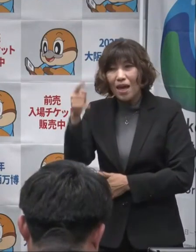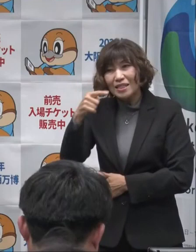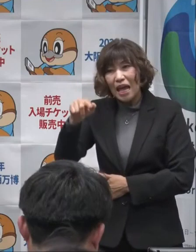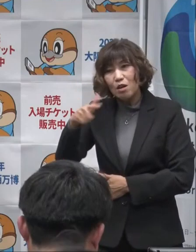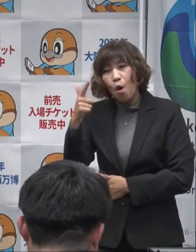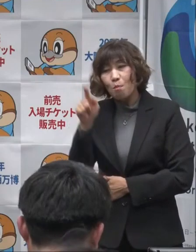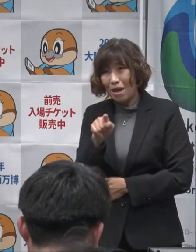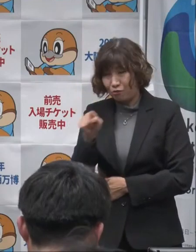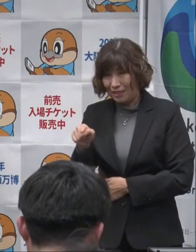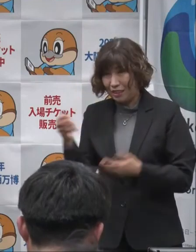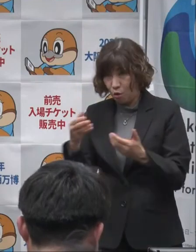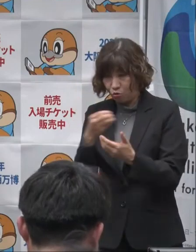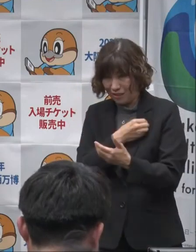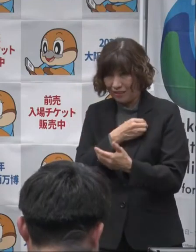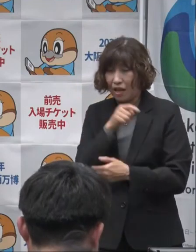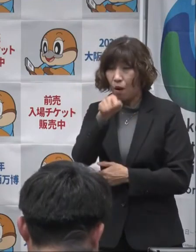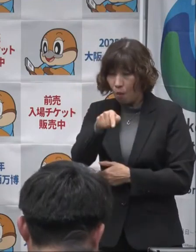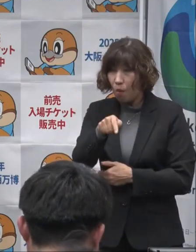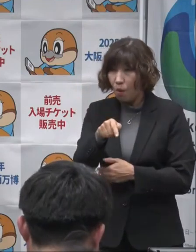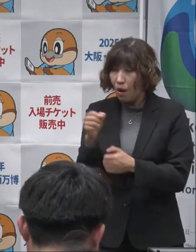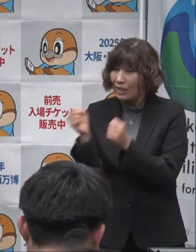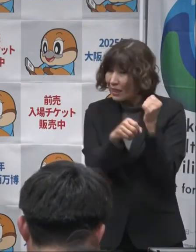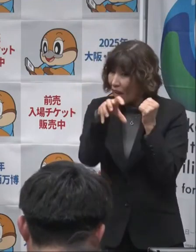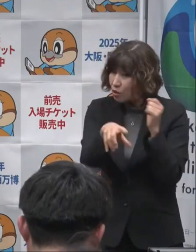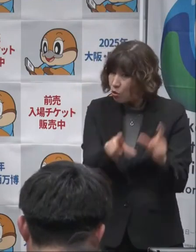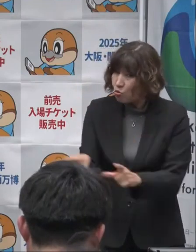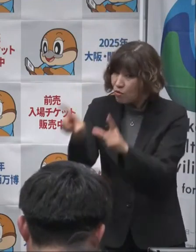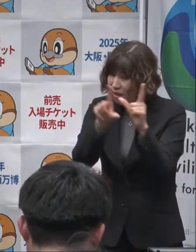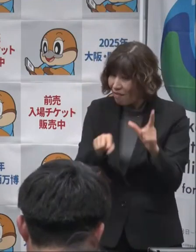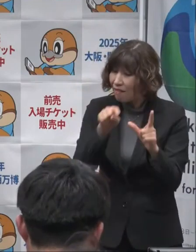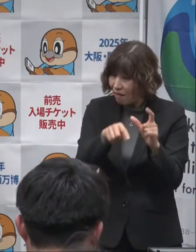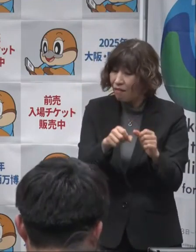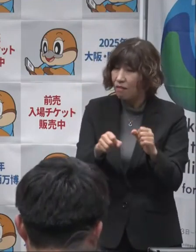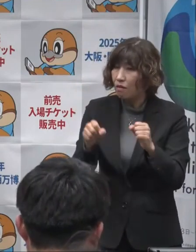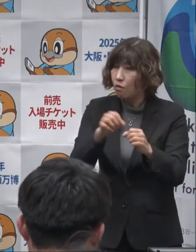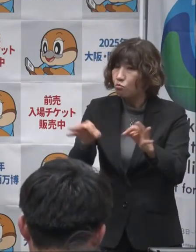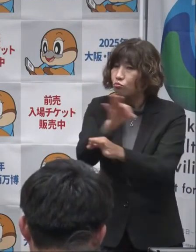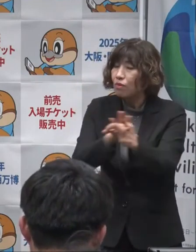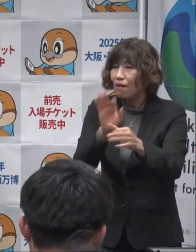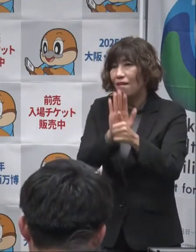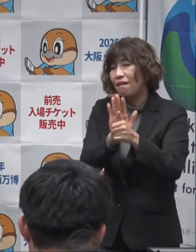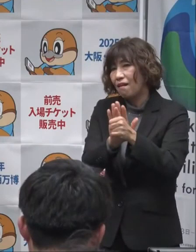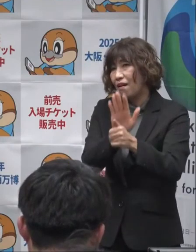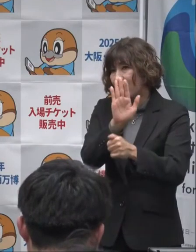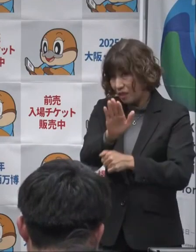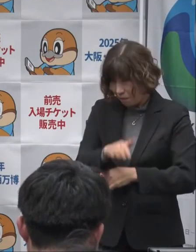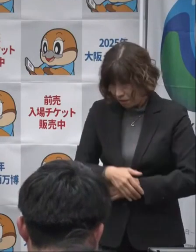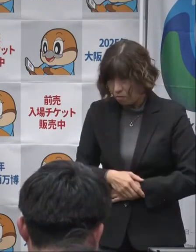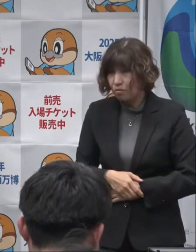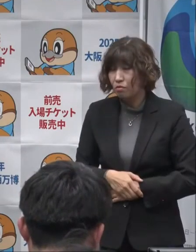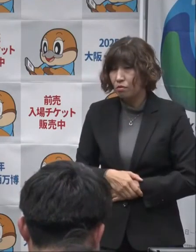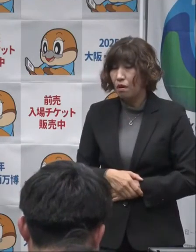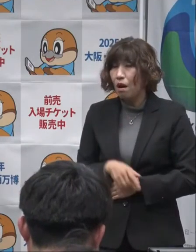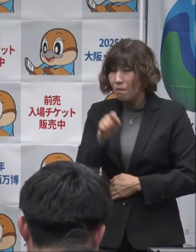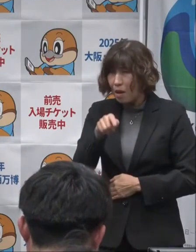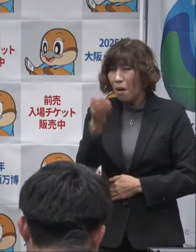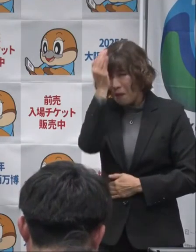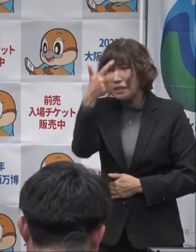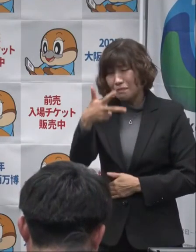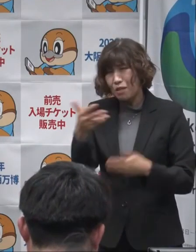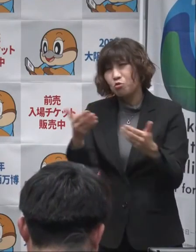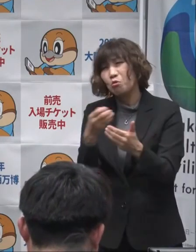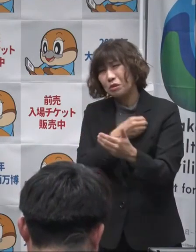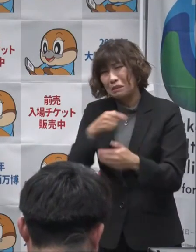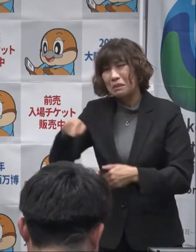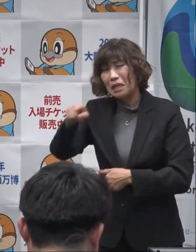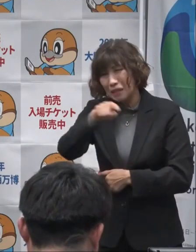をこの輪島市の避難所運営等に派遣をします。輪島市の避難所、輪島市の職員の皆さんも当初は職員